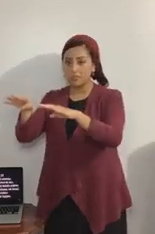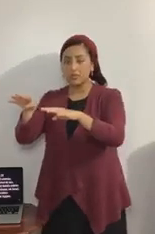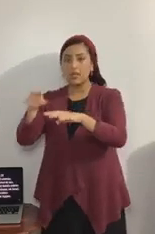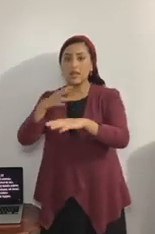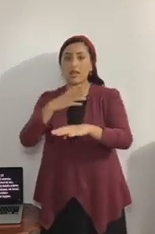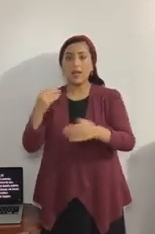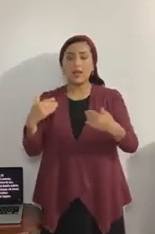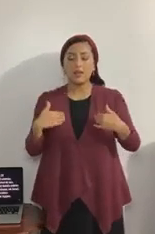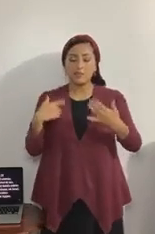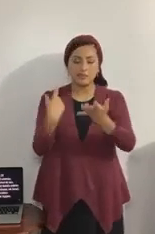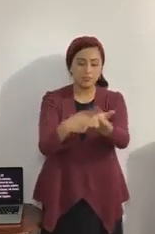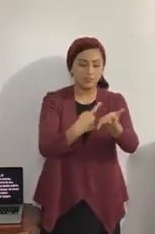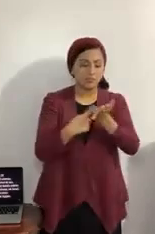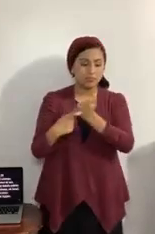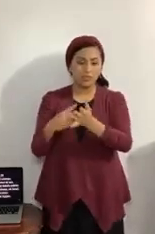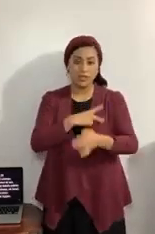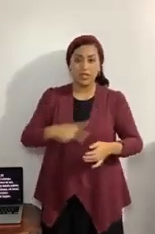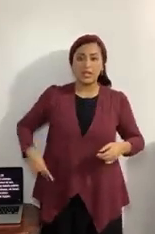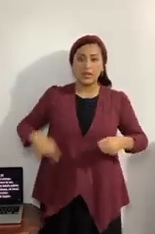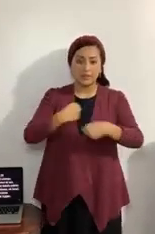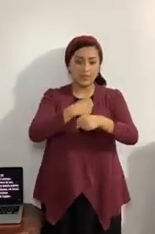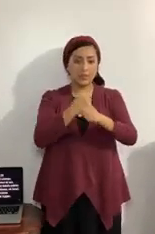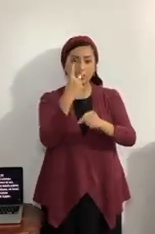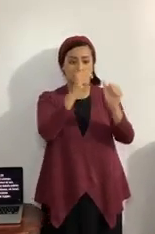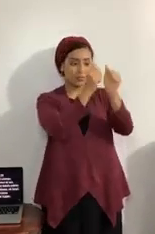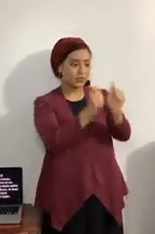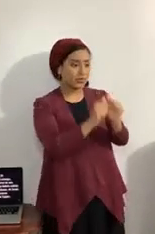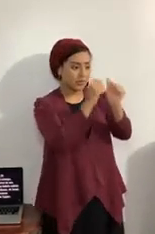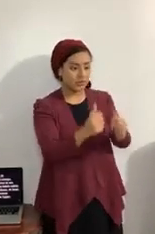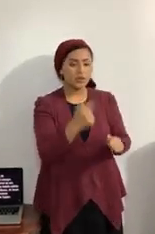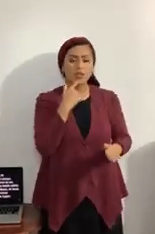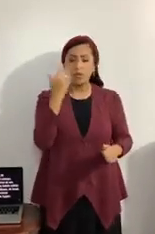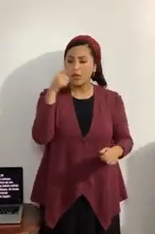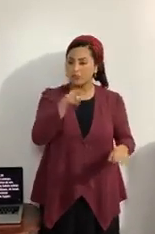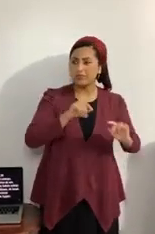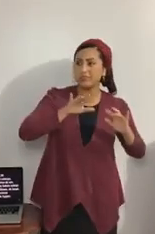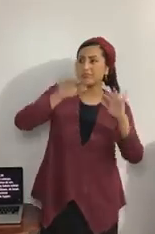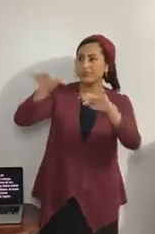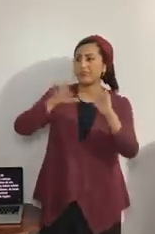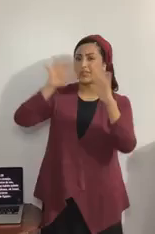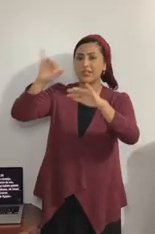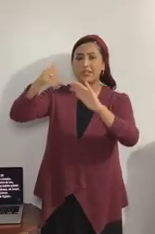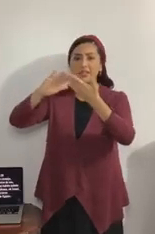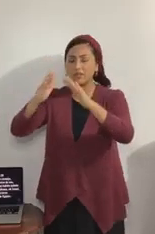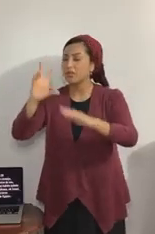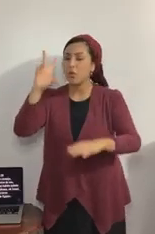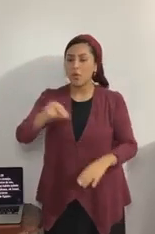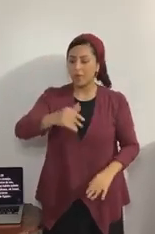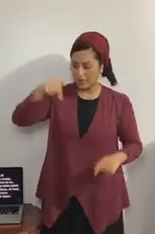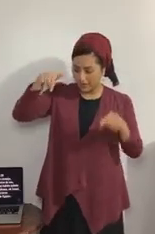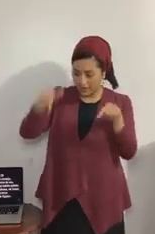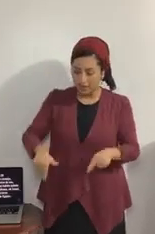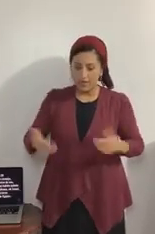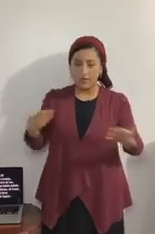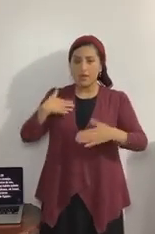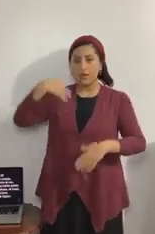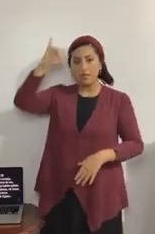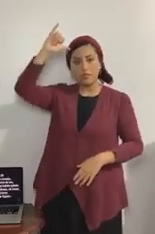tenido consejo, hizo el rey 2 becerros de oro, y dijo al pueblo, bastante habéis subido a Jerusalén, he aquí tus dioses, oh Israel, los cuales te hicieron subir de la tierra